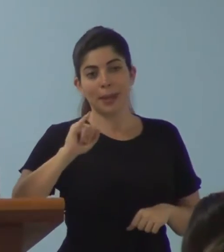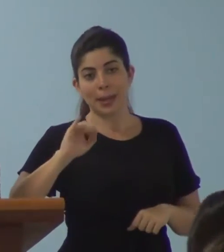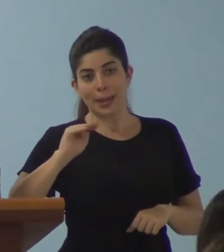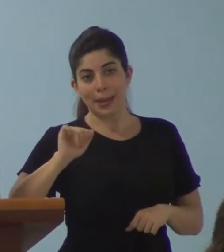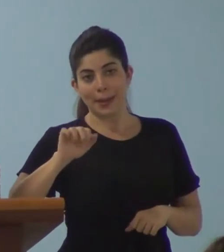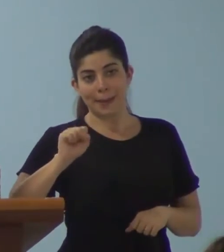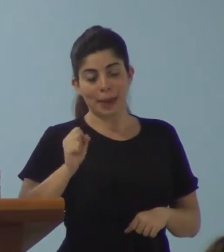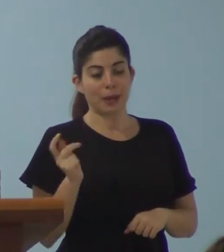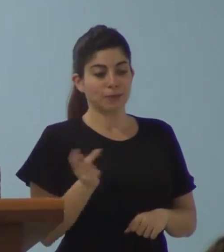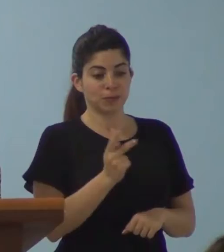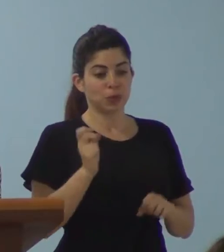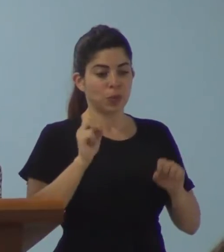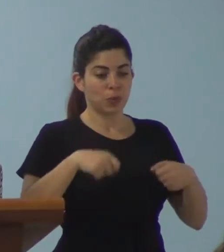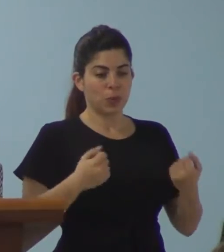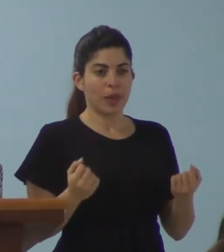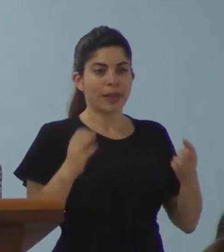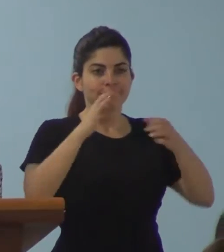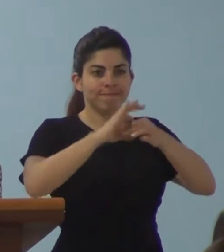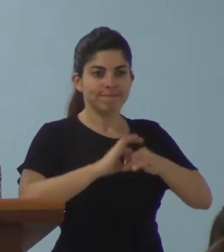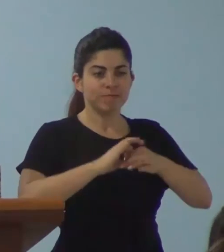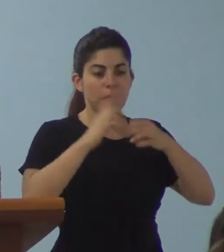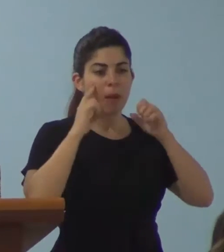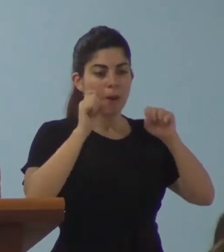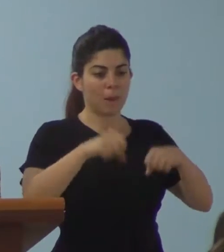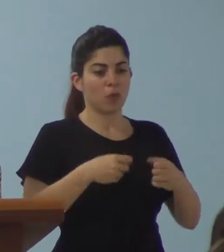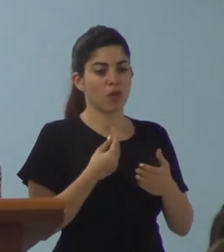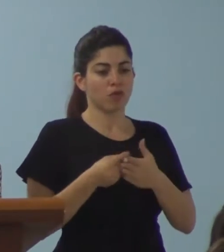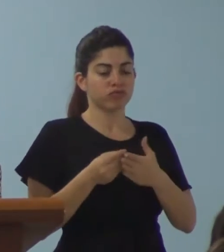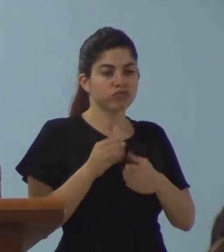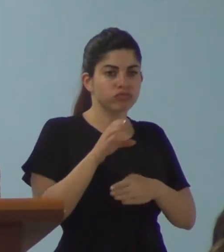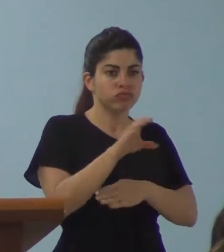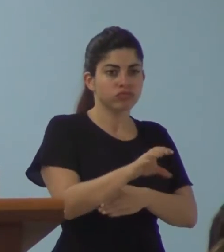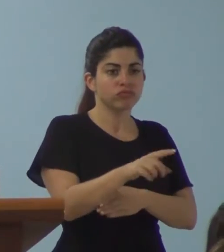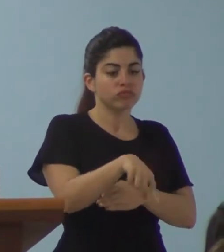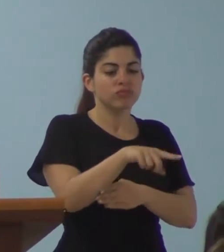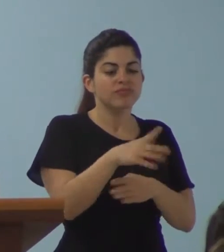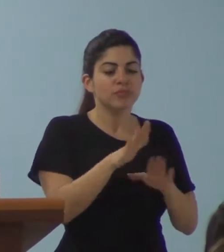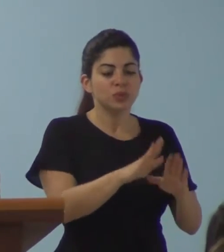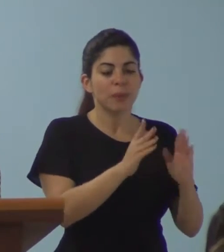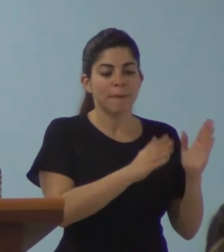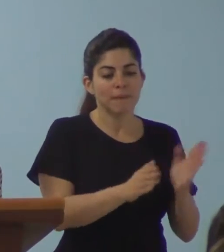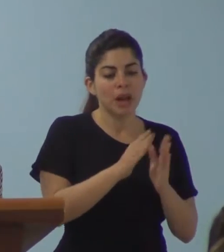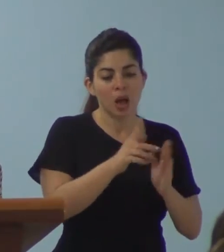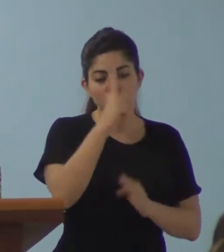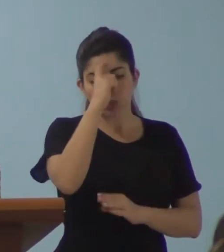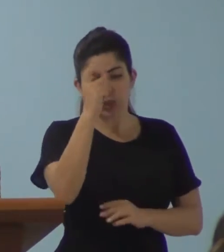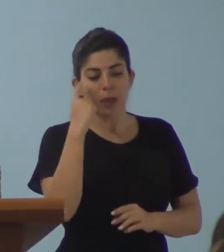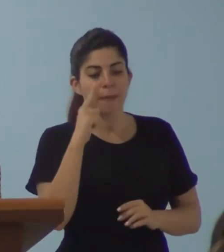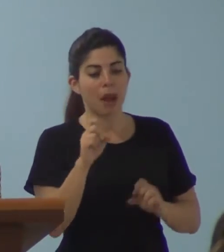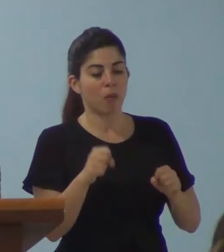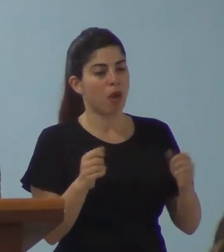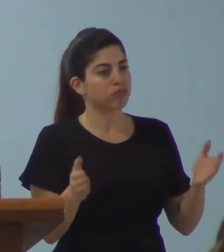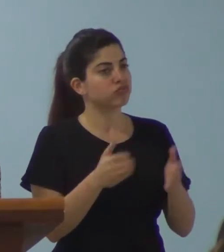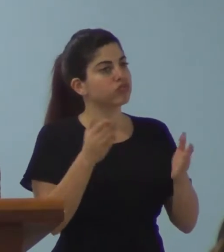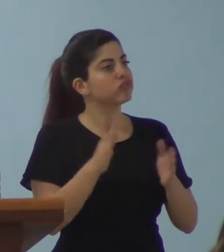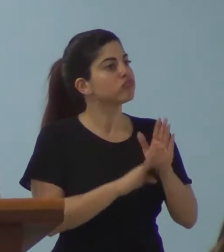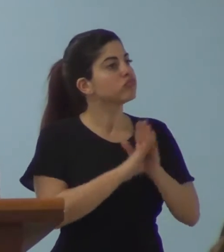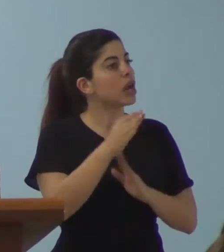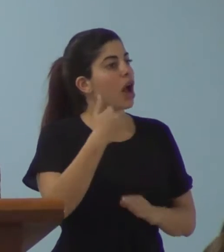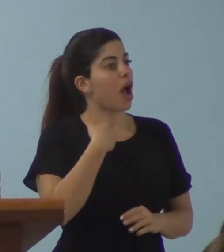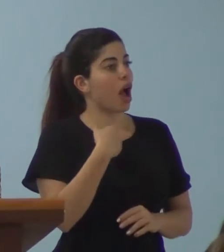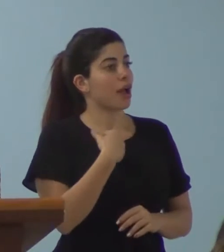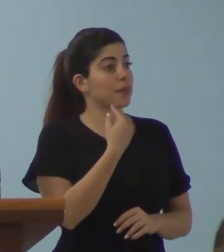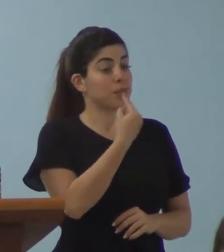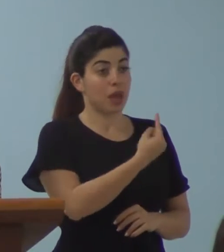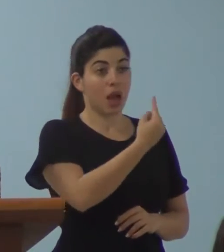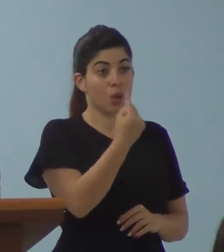IMAS nos asociemos para poder invertir en los grandes sueños de progreso que tienen cada